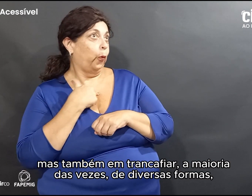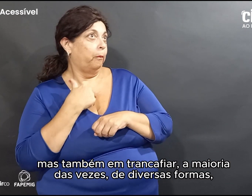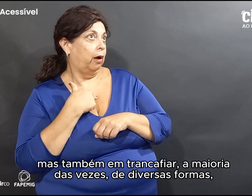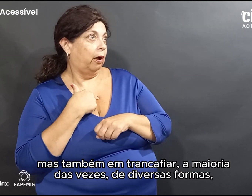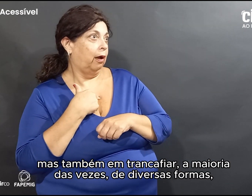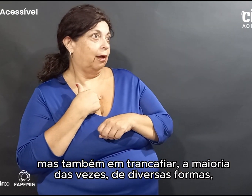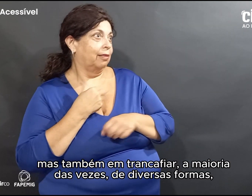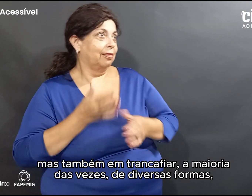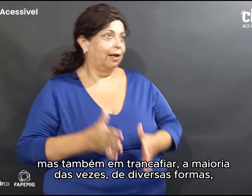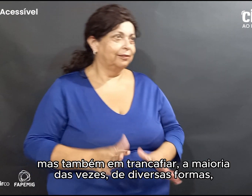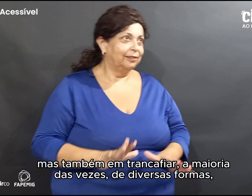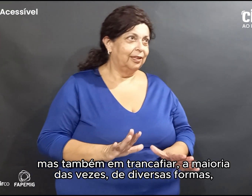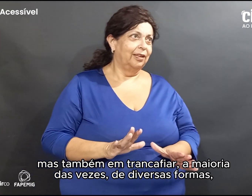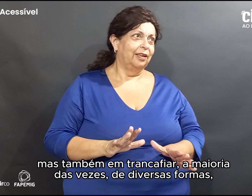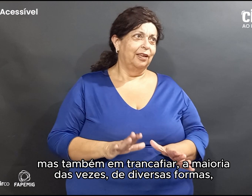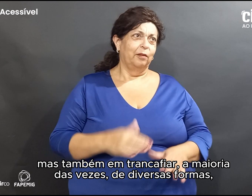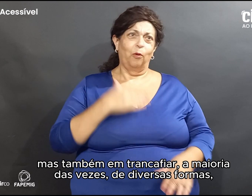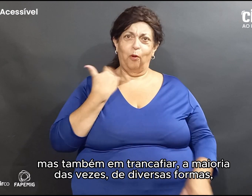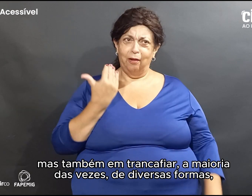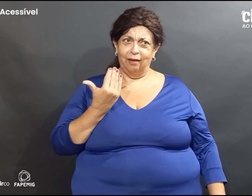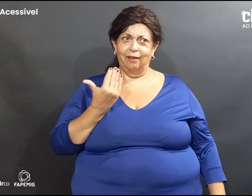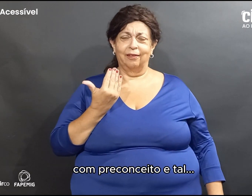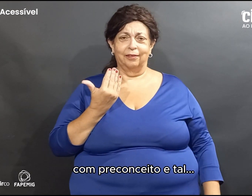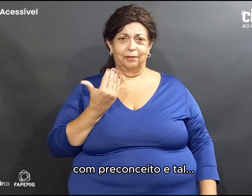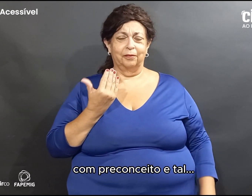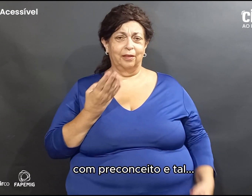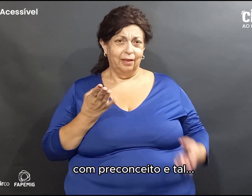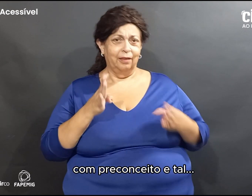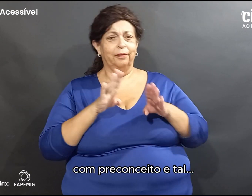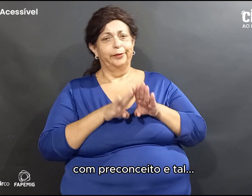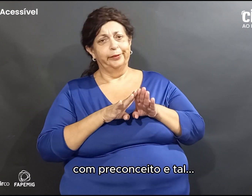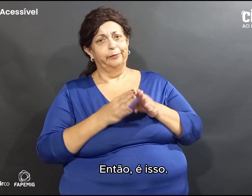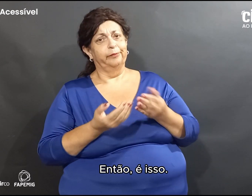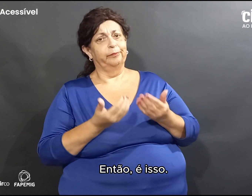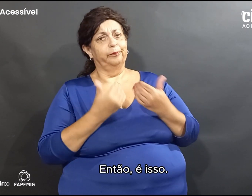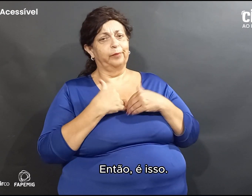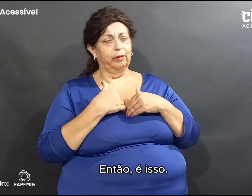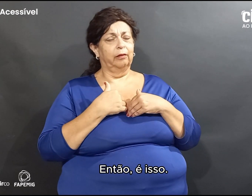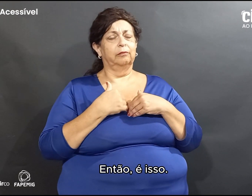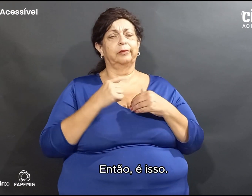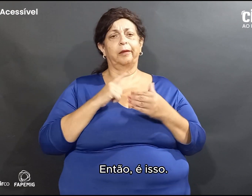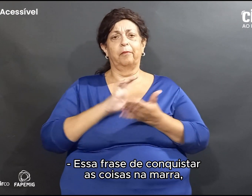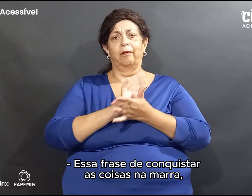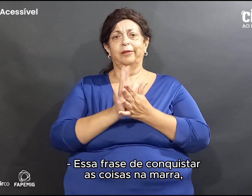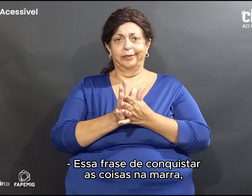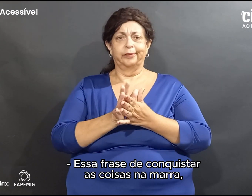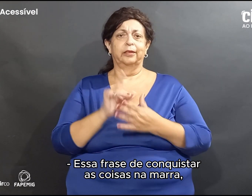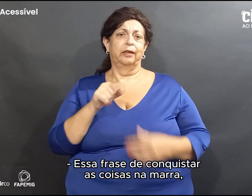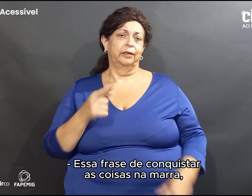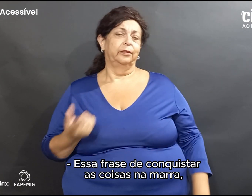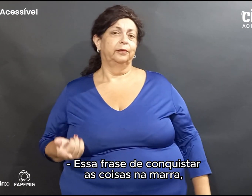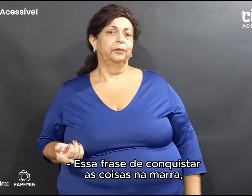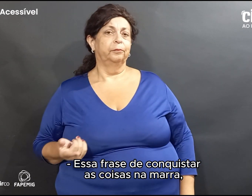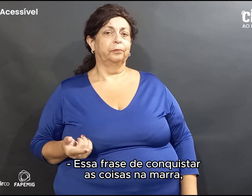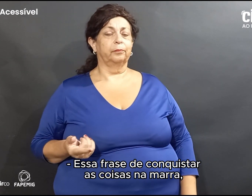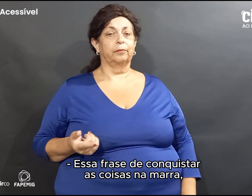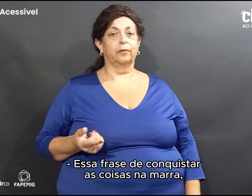trancafiar, a maioria das vezes, de diversas formas, com preconceitos e tal. Então, é isso. Essa frase de conquistar as coisas